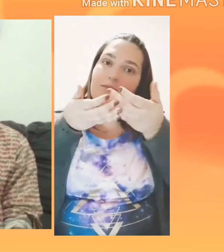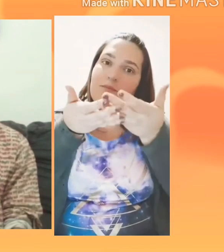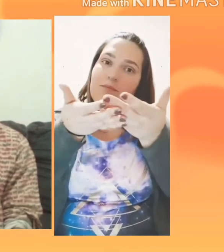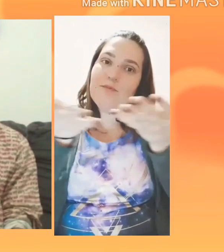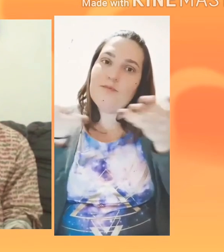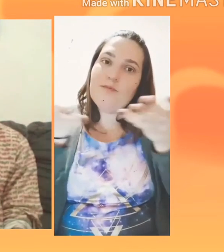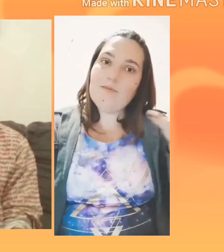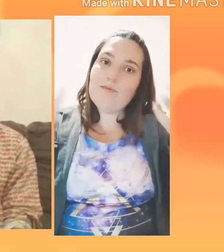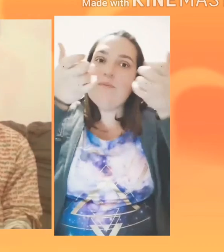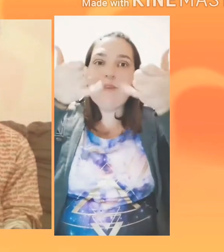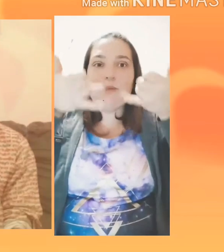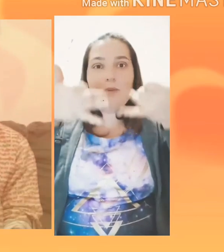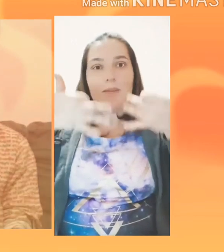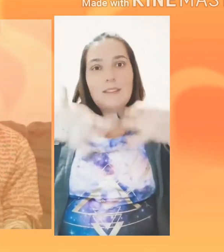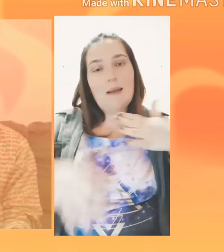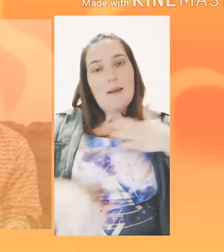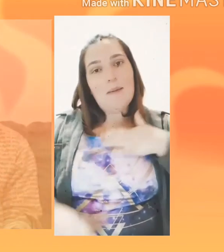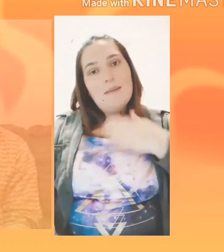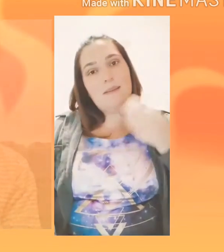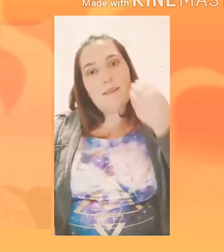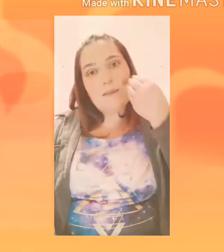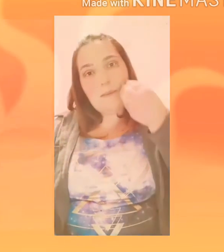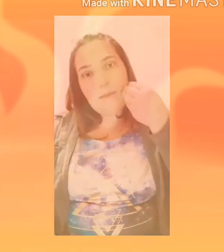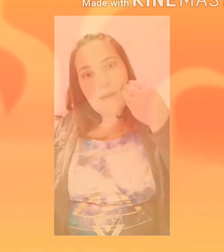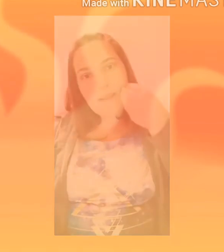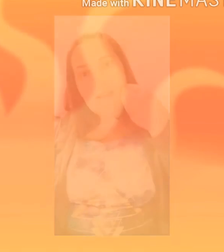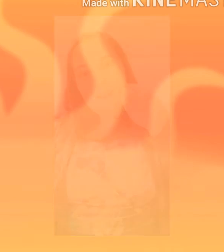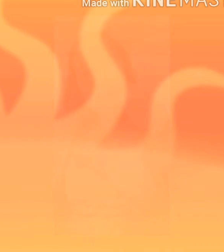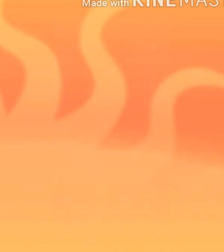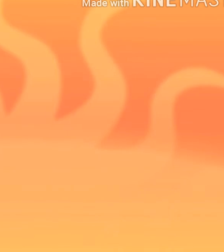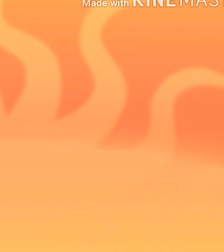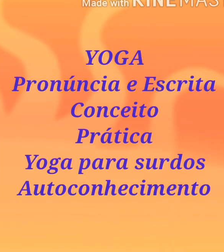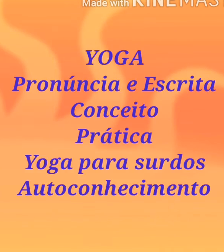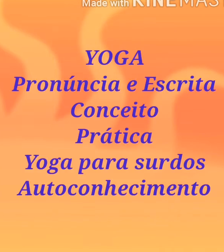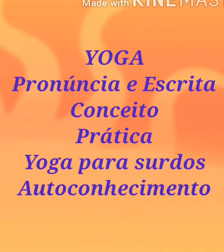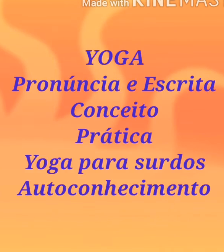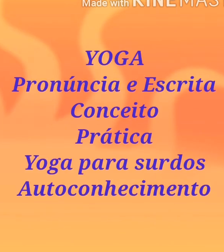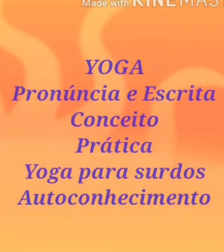com vocês, falar um pouco sobre essa minha experiência.